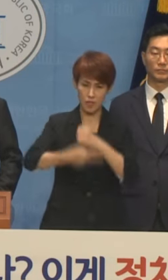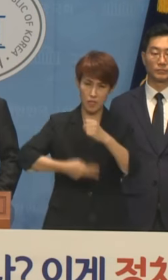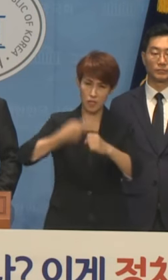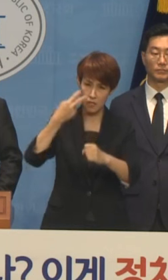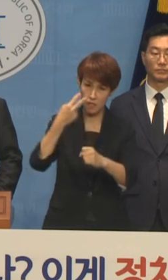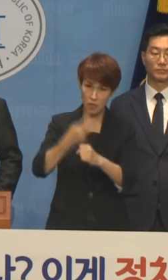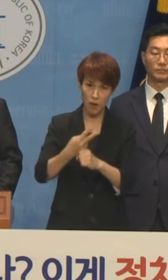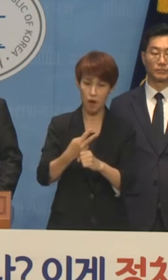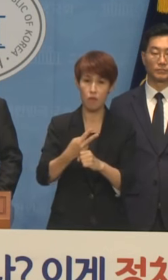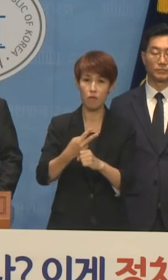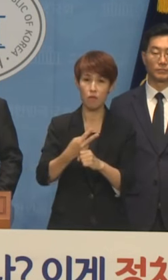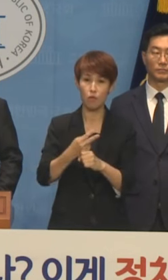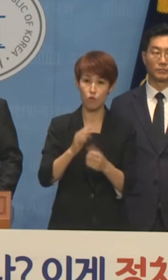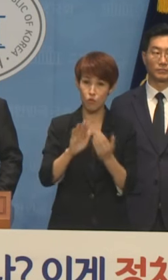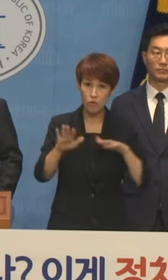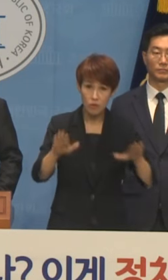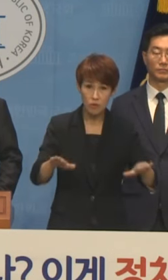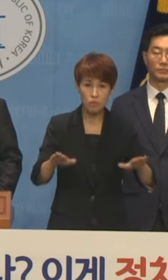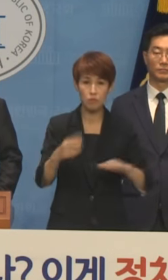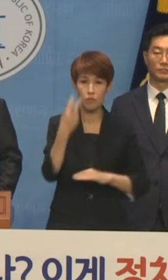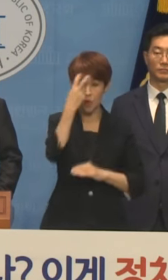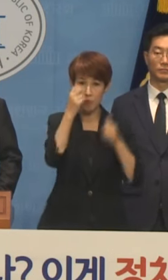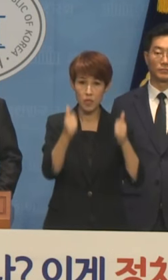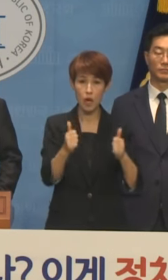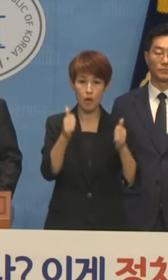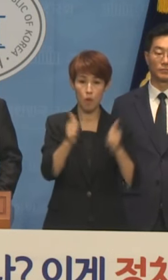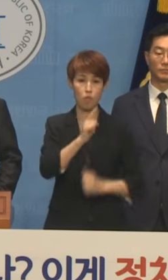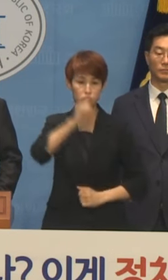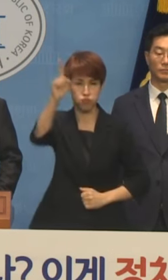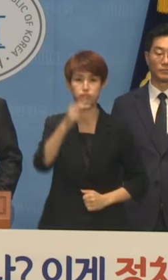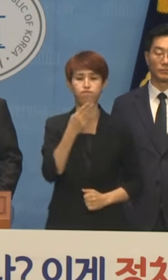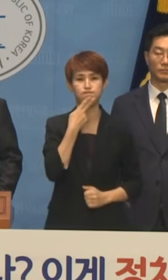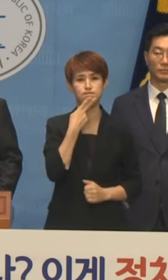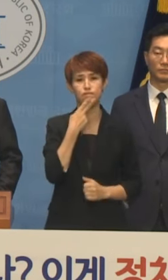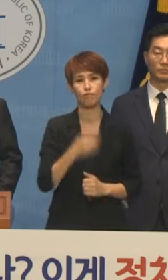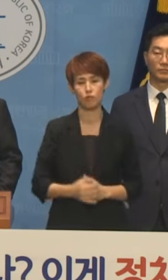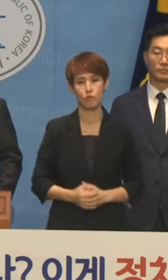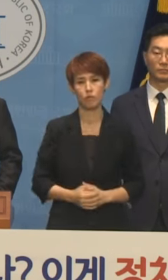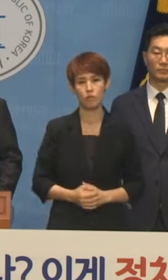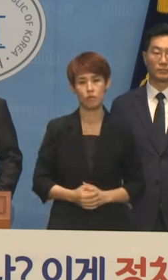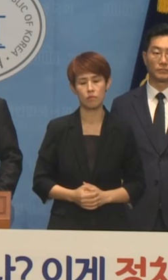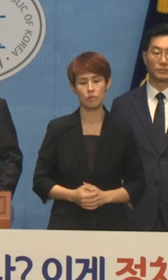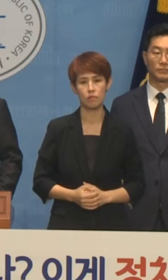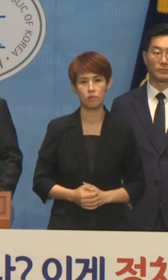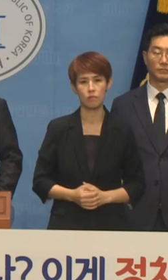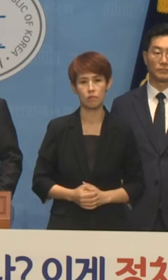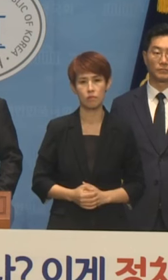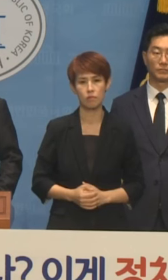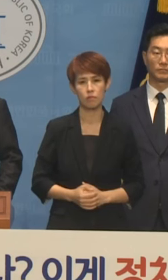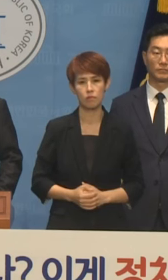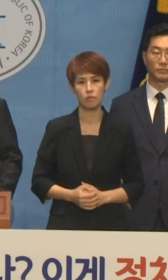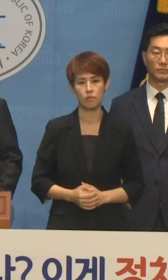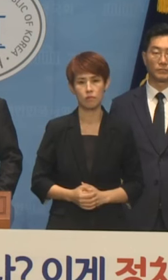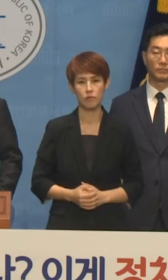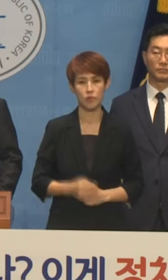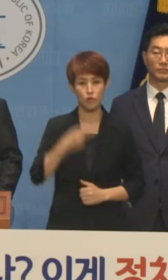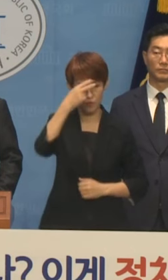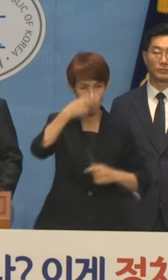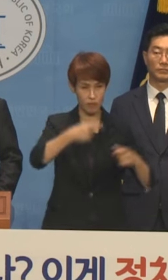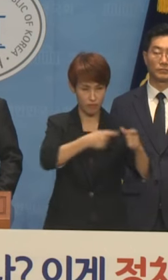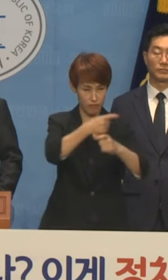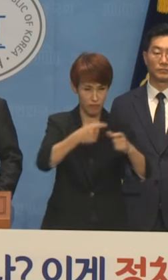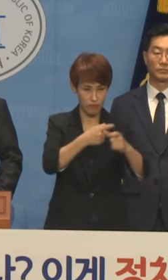시간이 지났습니다만 검찰은 기소조차 하지 못하고 있는 상황입니다. 그리고 청담동 술자리를